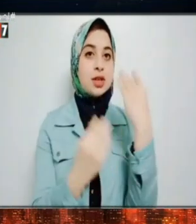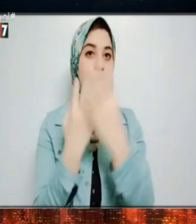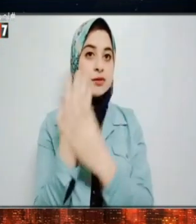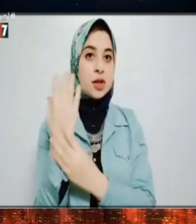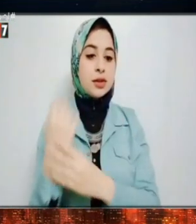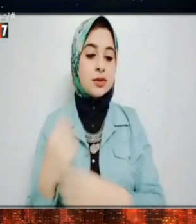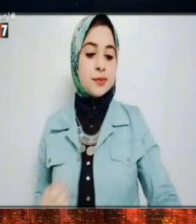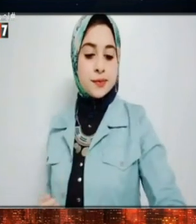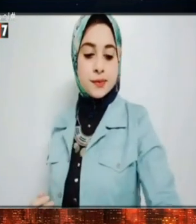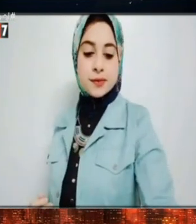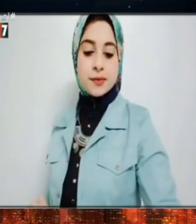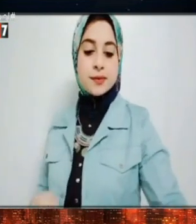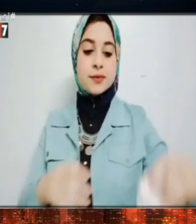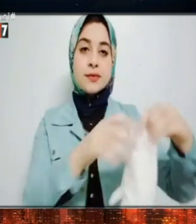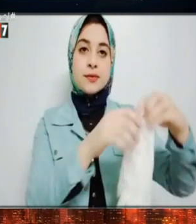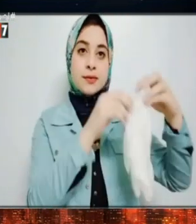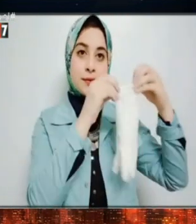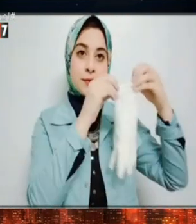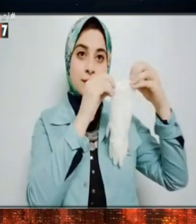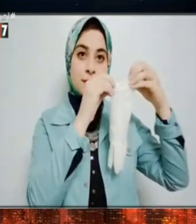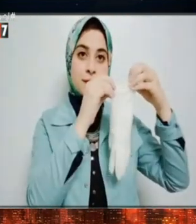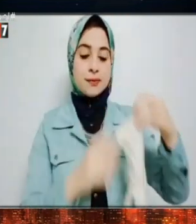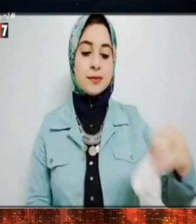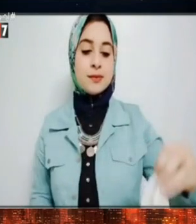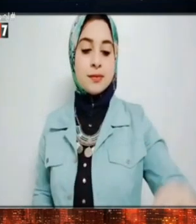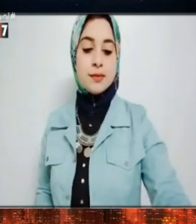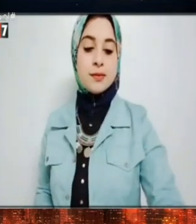ونلبس كلافزات